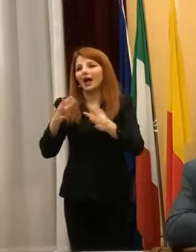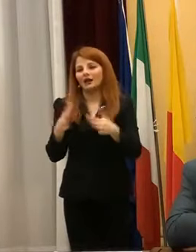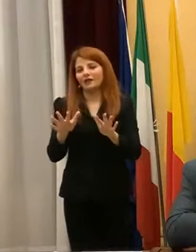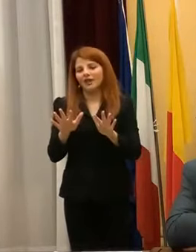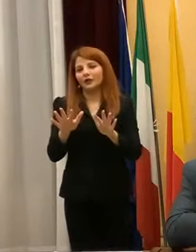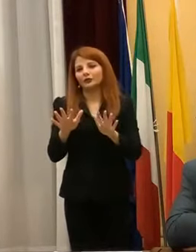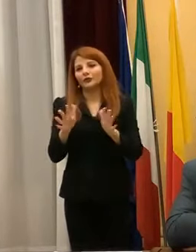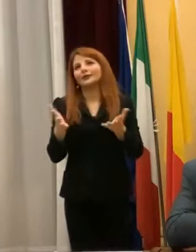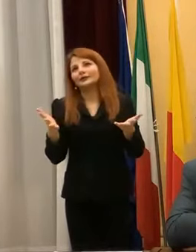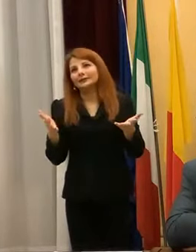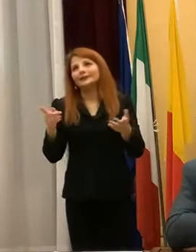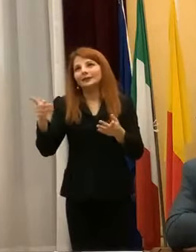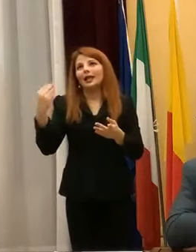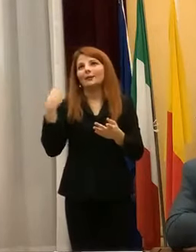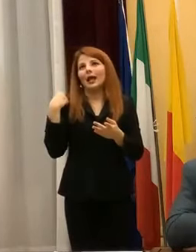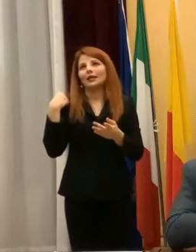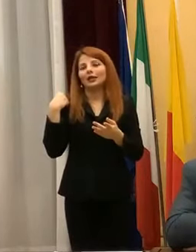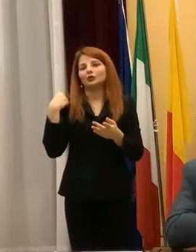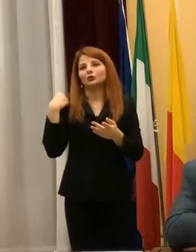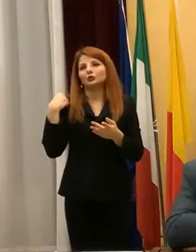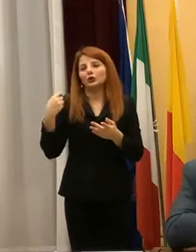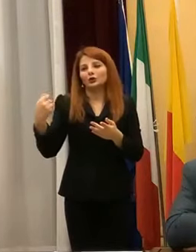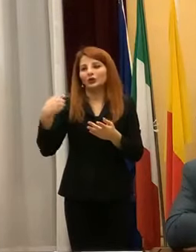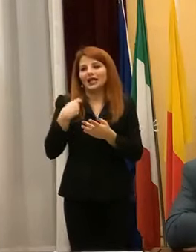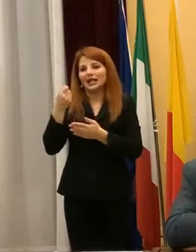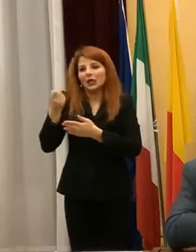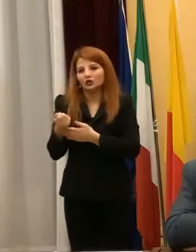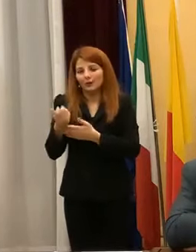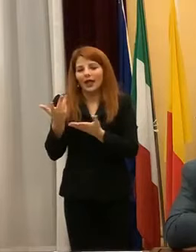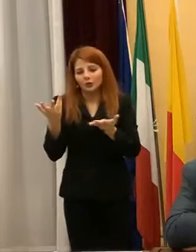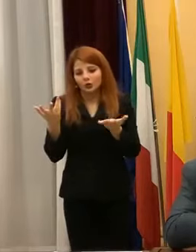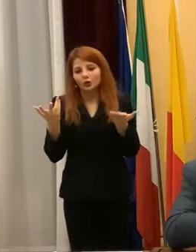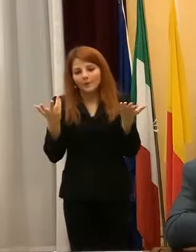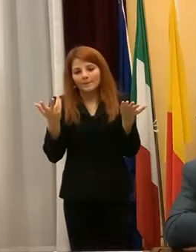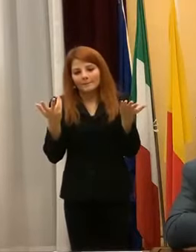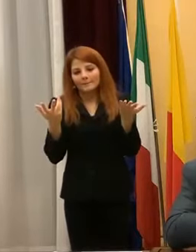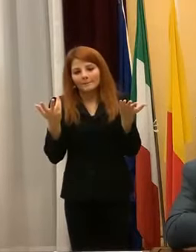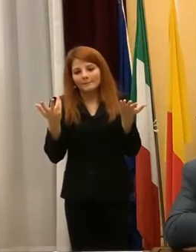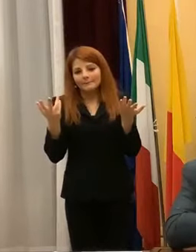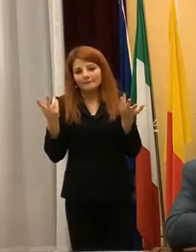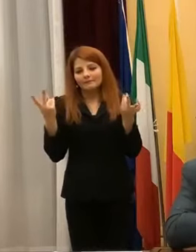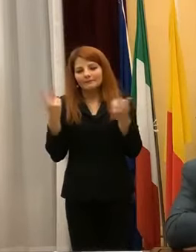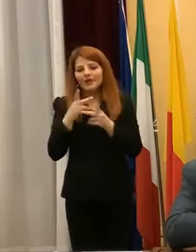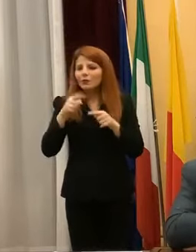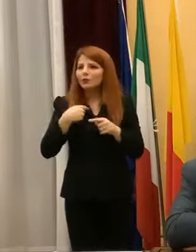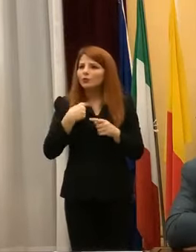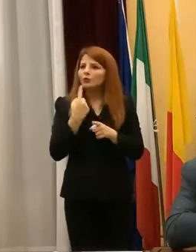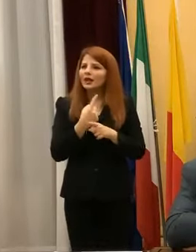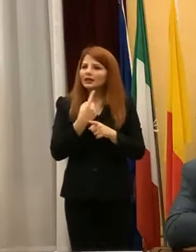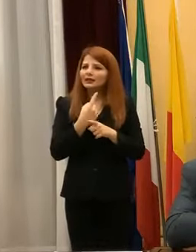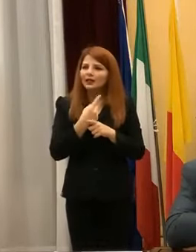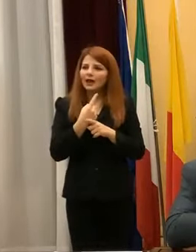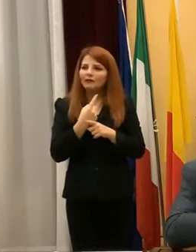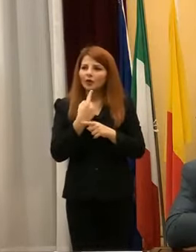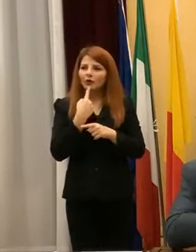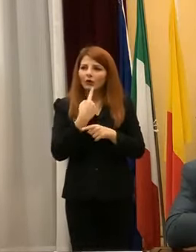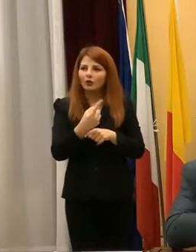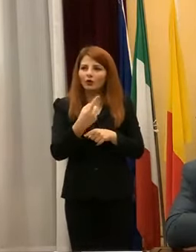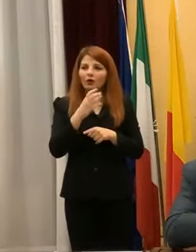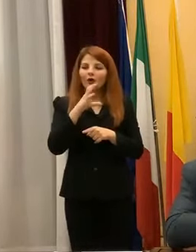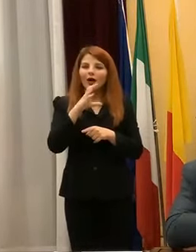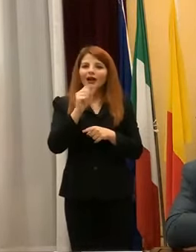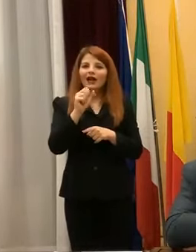comunque Carchietti, col quale siamo arrivati anche allo scontro, il quale mi ha querelato e